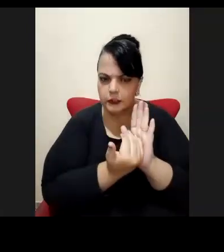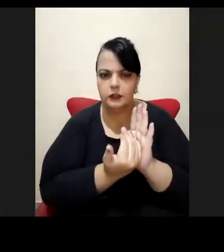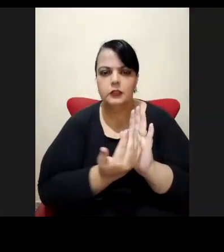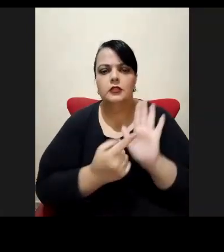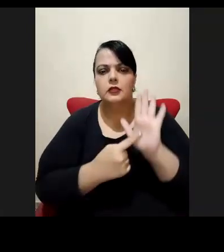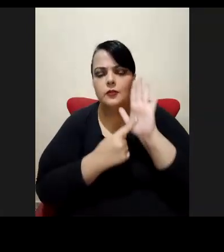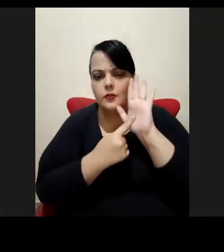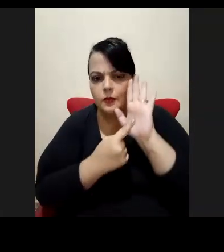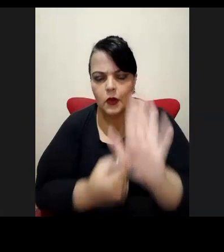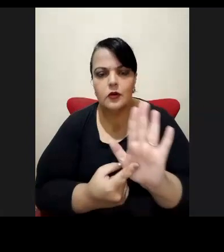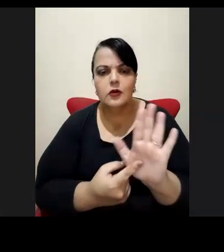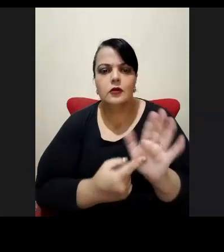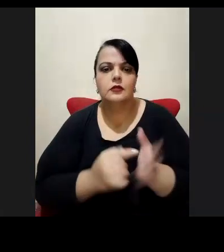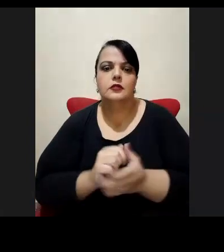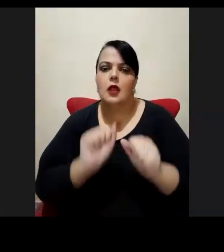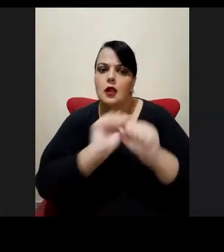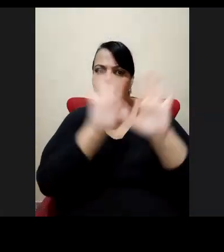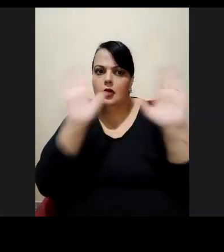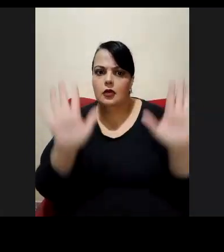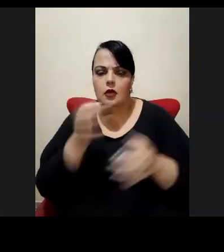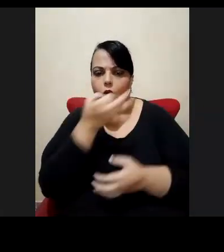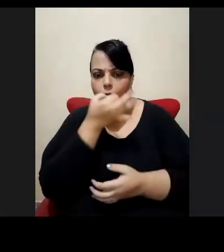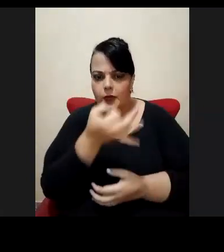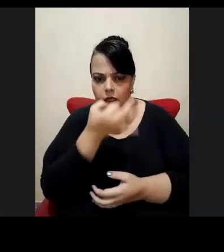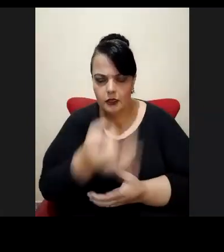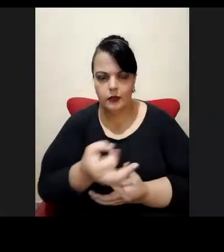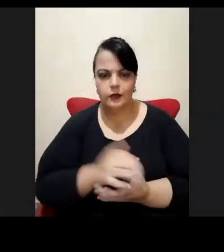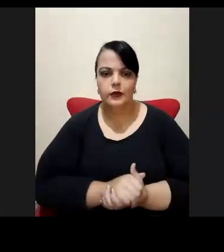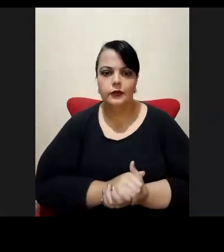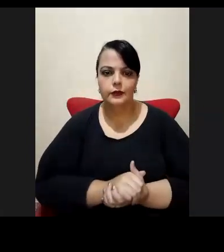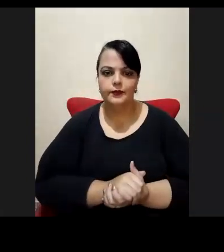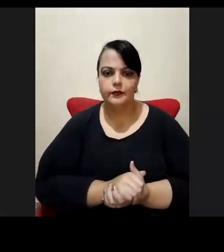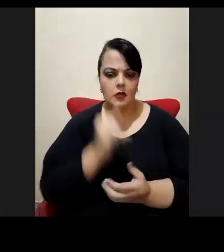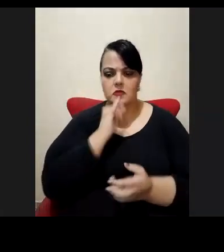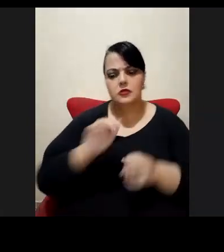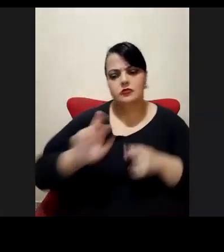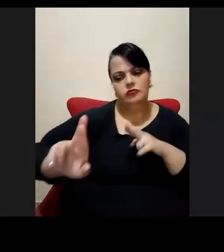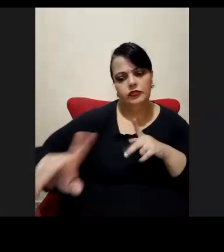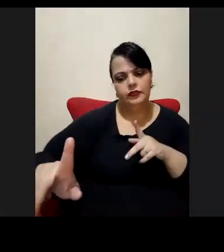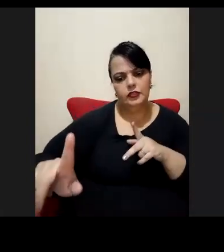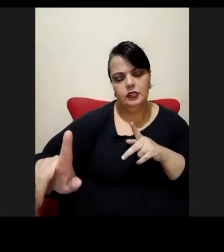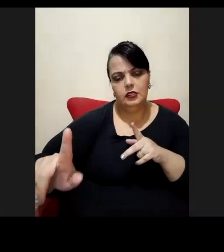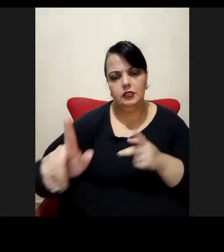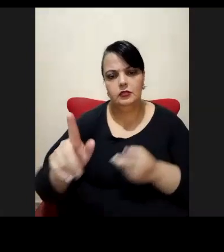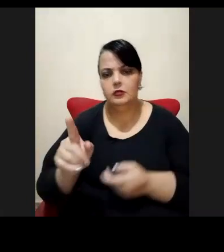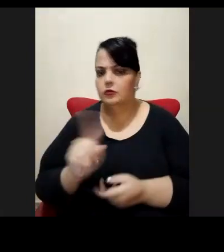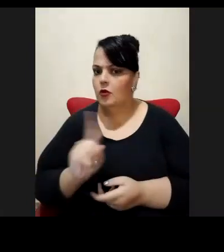demonstrando ou manifestando as nossas opiniões, ainda que elas sejam divergentes do nosso interlocutor, de